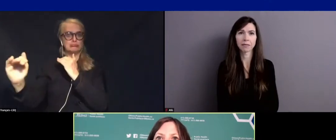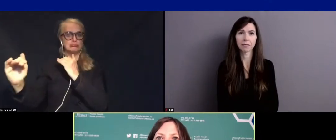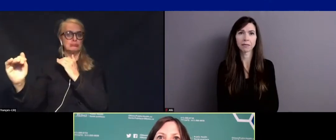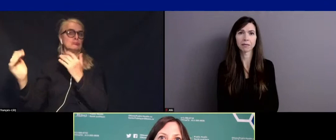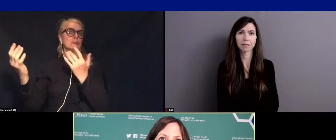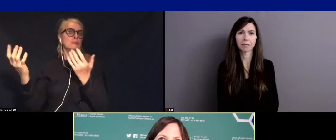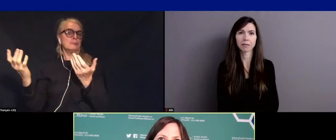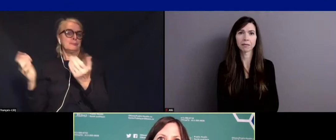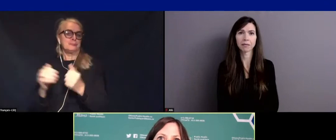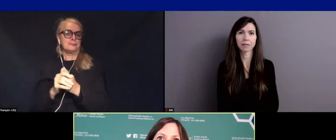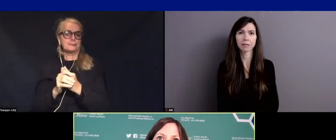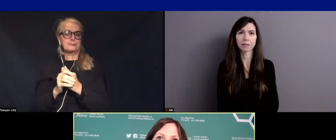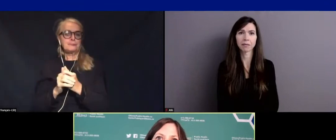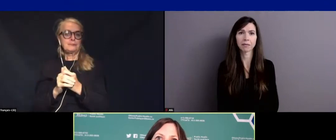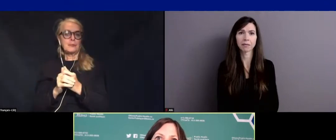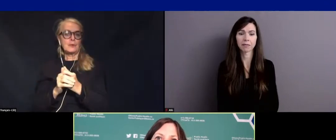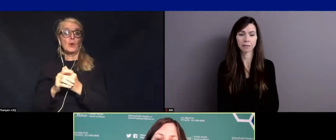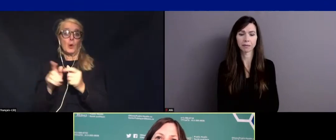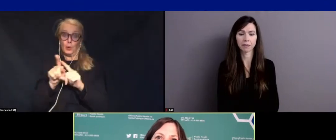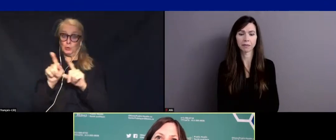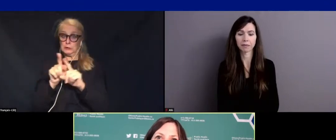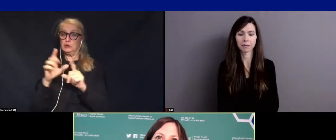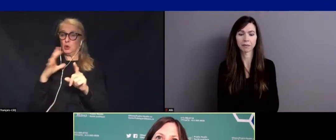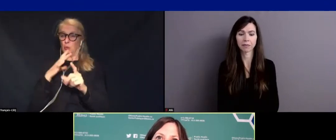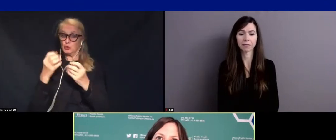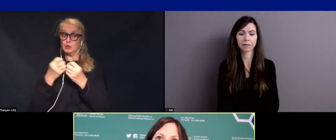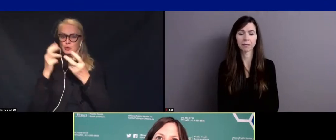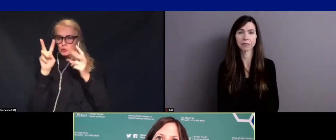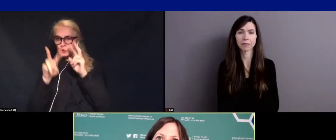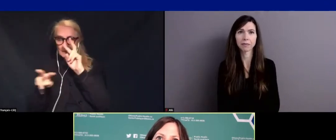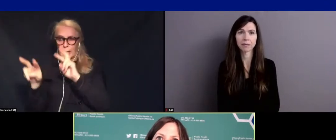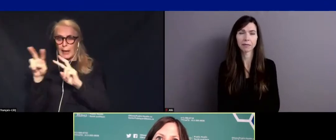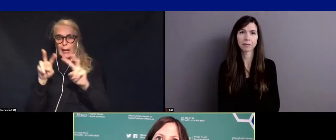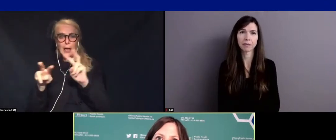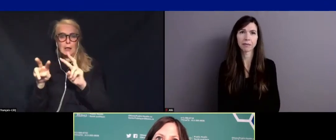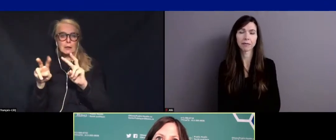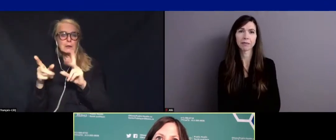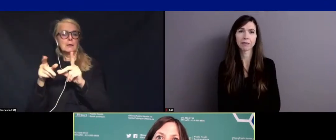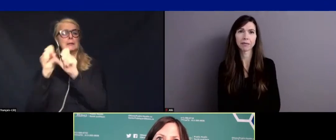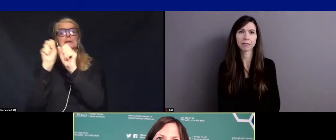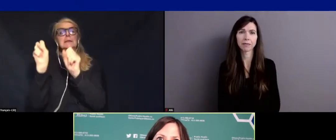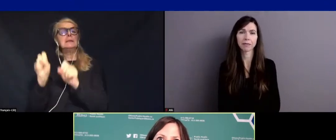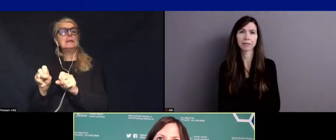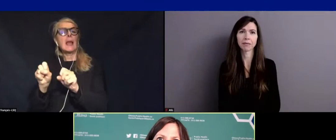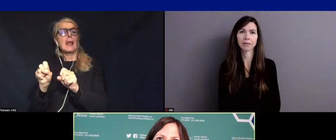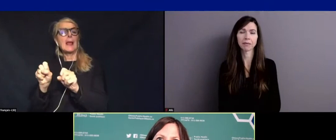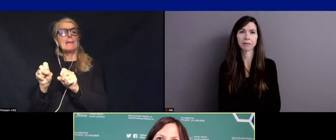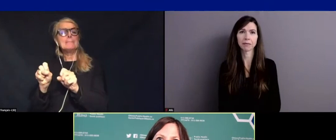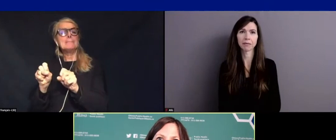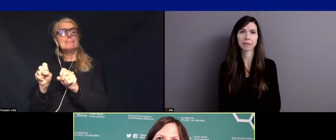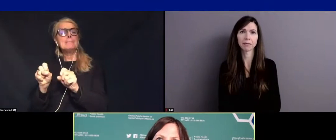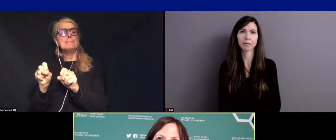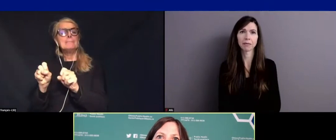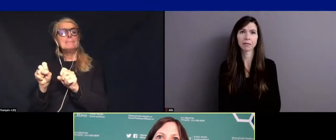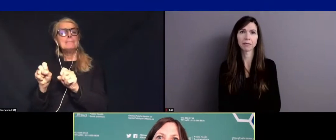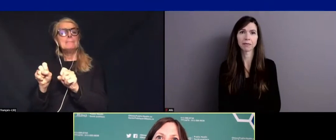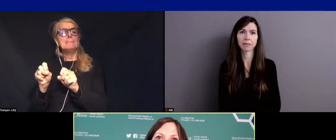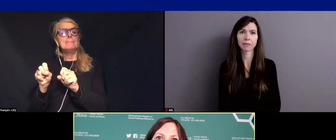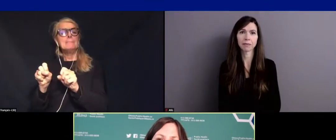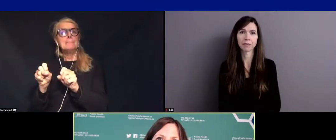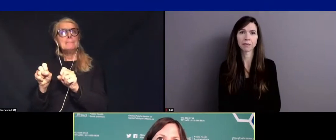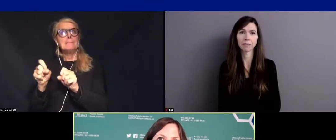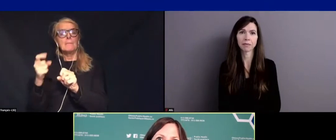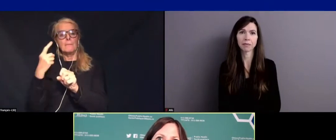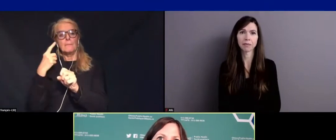la surveillance dans notre système de traitement de l'eau